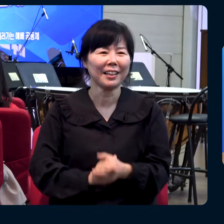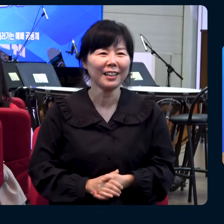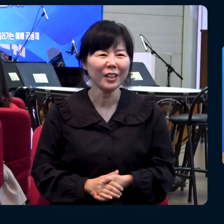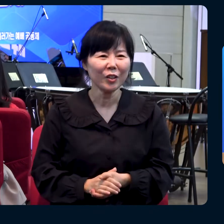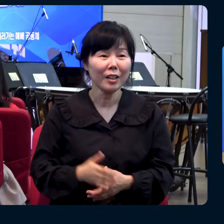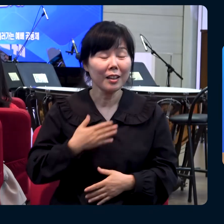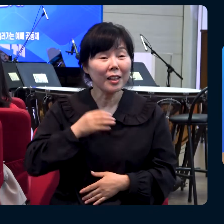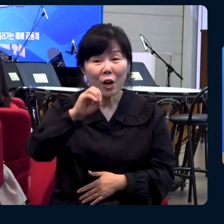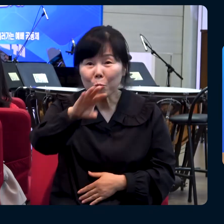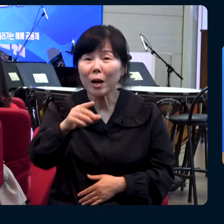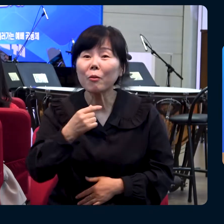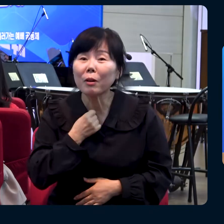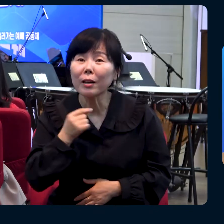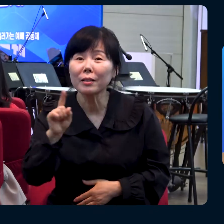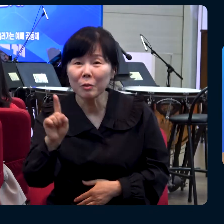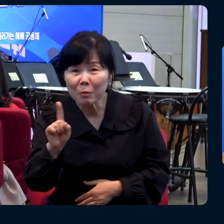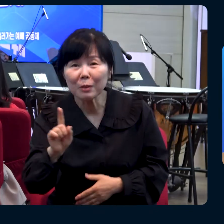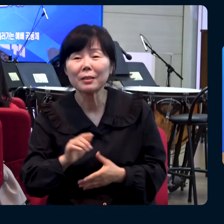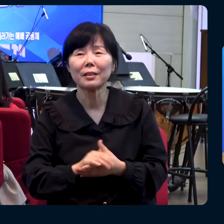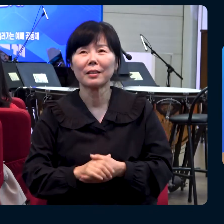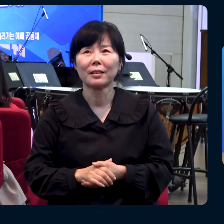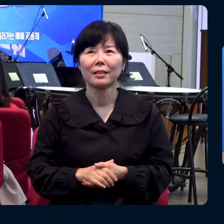근데 제가 말씀드리고 싶은 건 뭐냐면